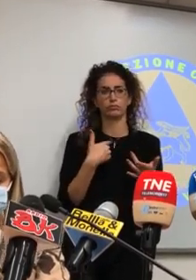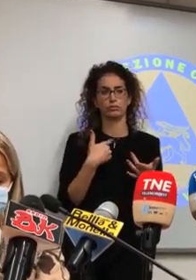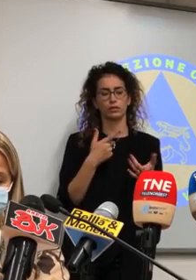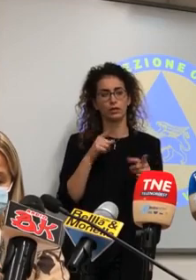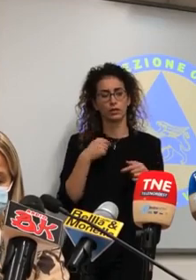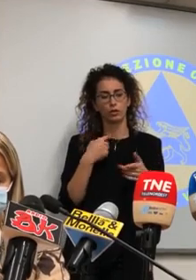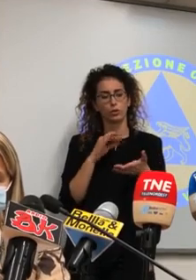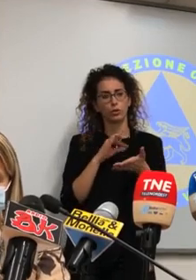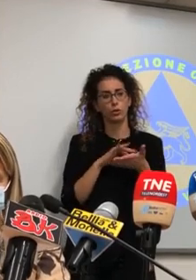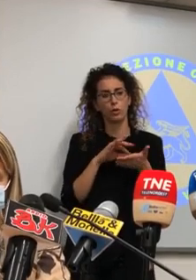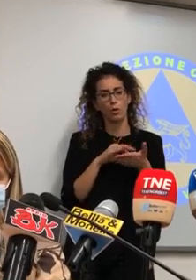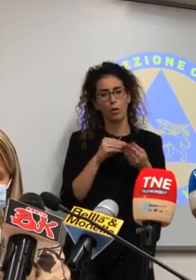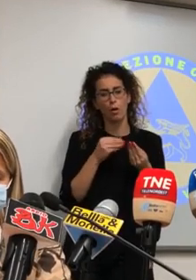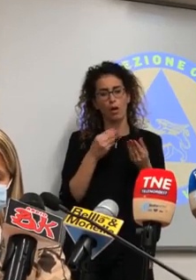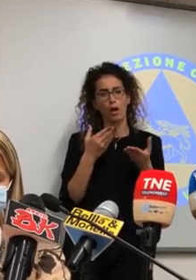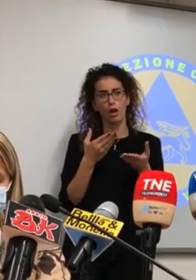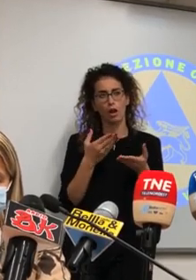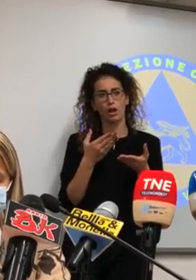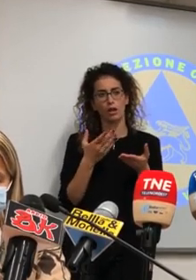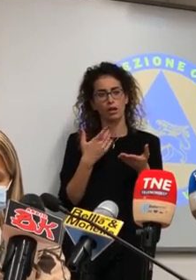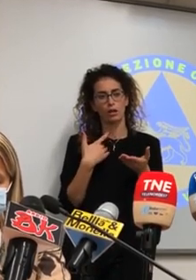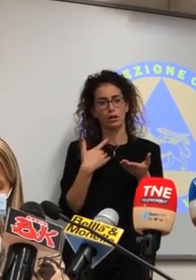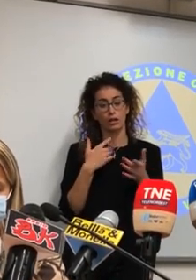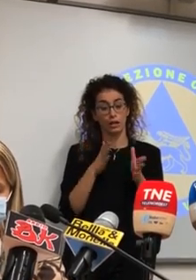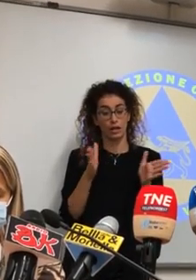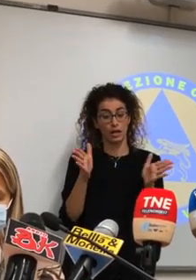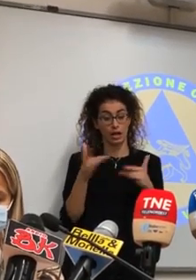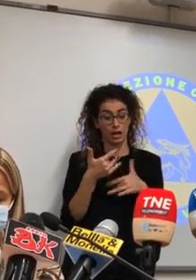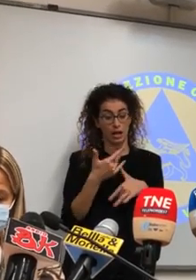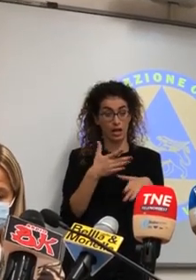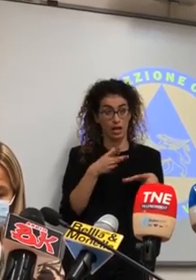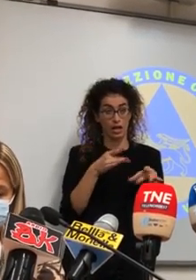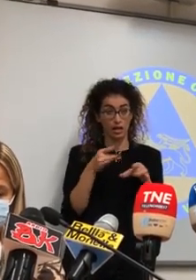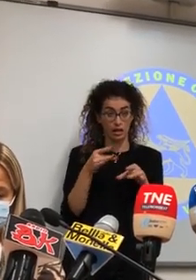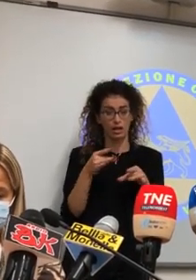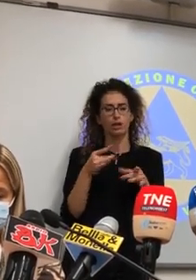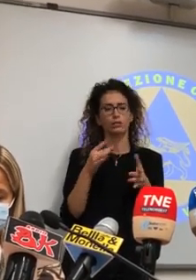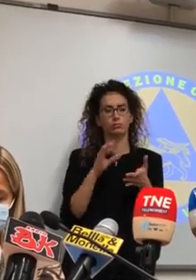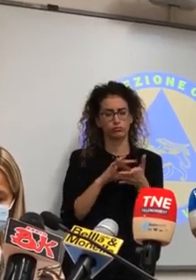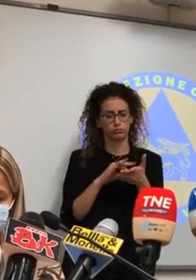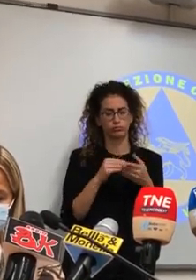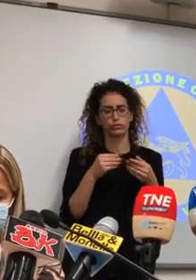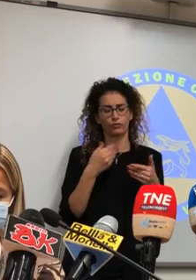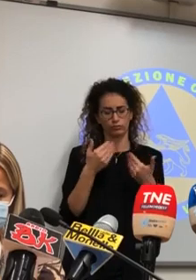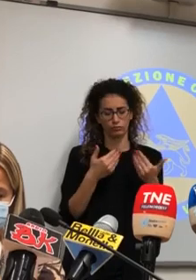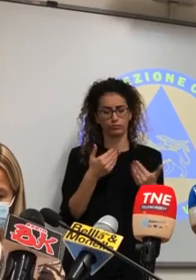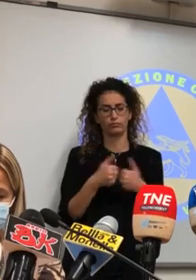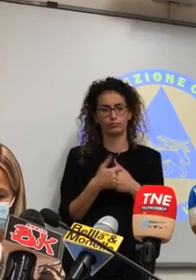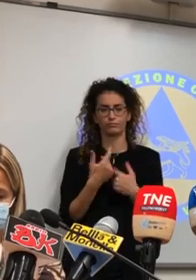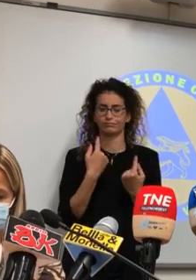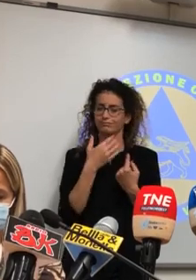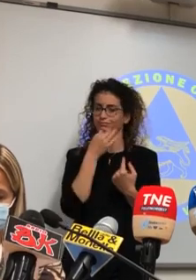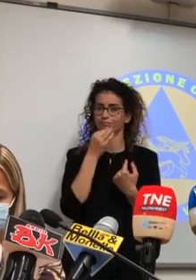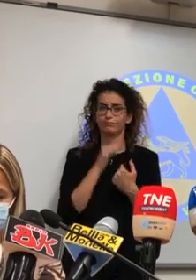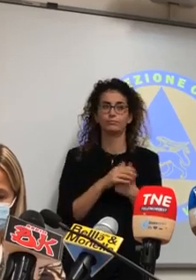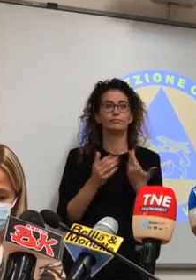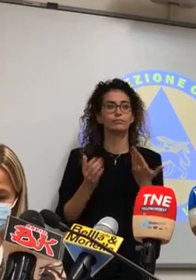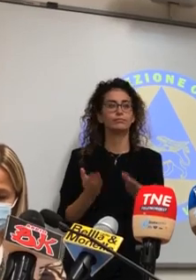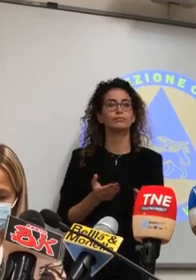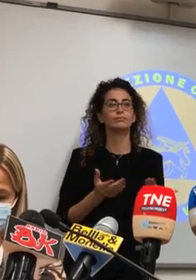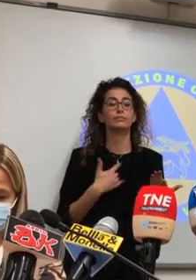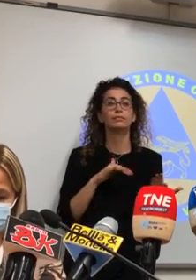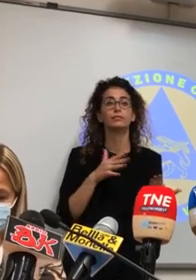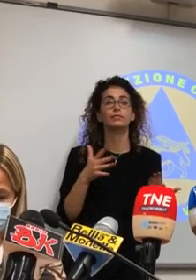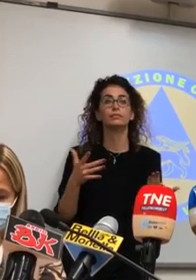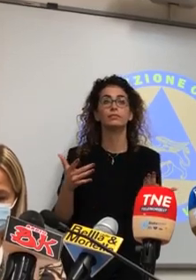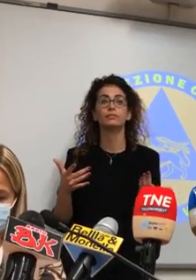scuola, con nonostante il contagio in classe. Oltretutto stiamo facendo una bella roba. E prego, non so chi